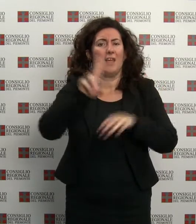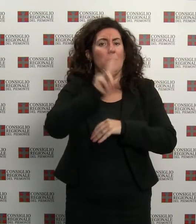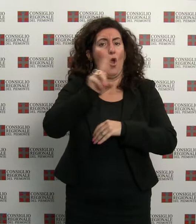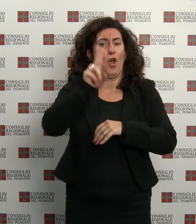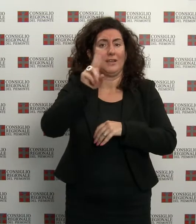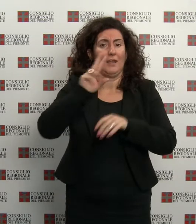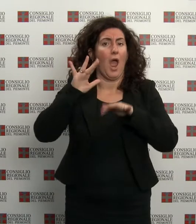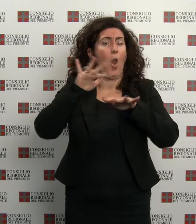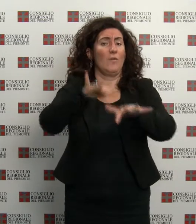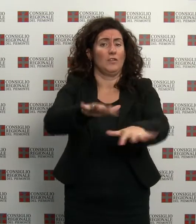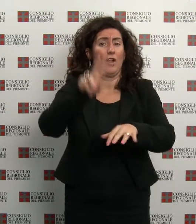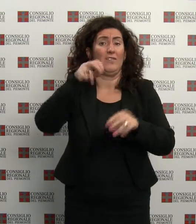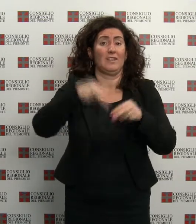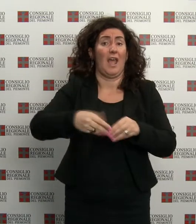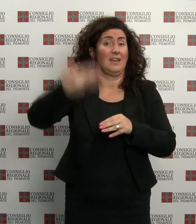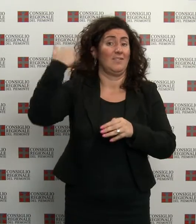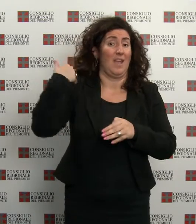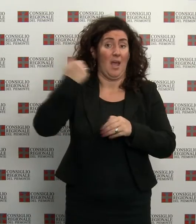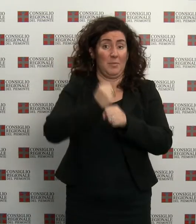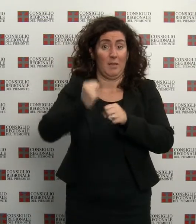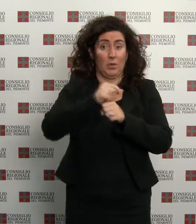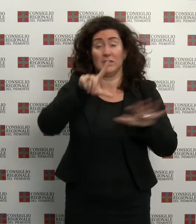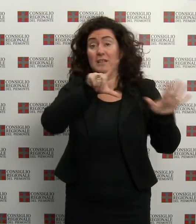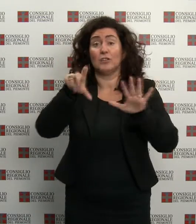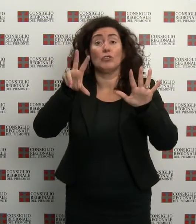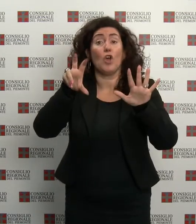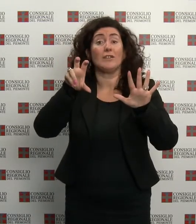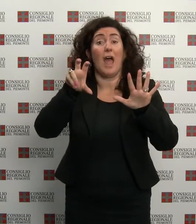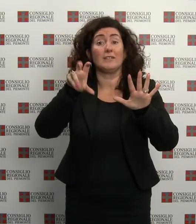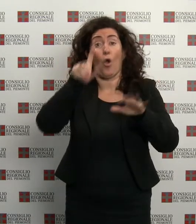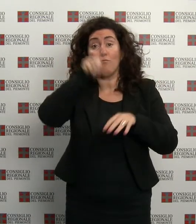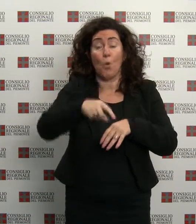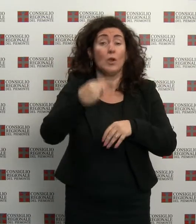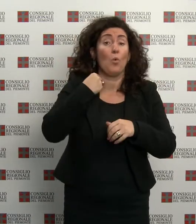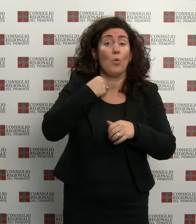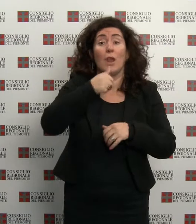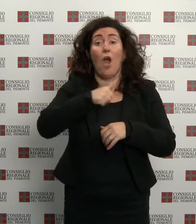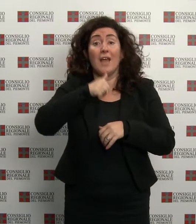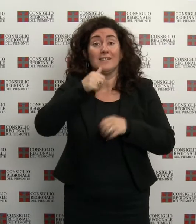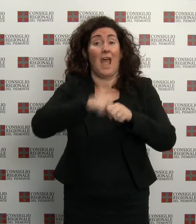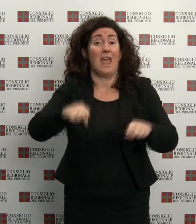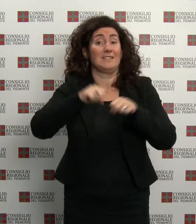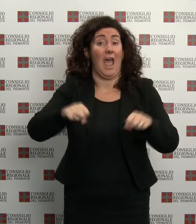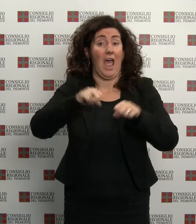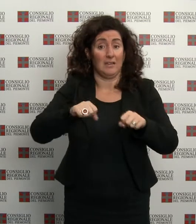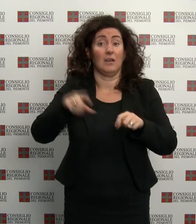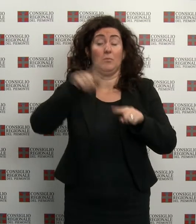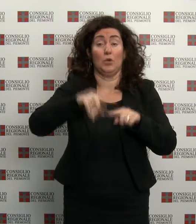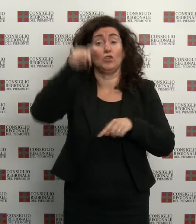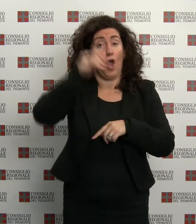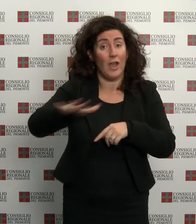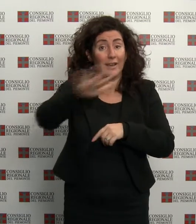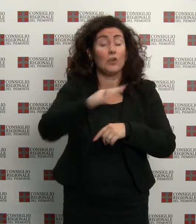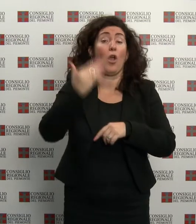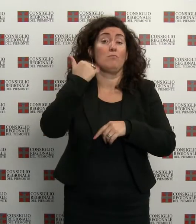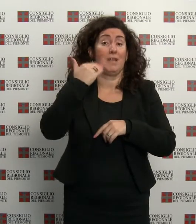20 anni fa colpì il Piemonte, coinvolgendo 780 comuni delle province di Cuneo, Asti e Alessandria, oltre che del Torinese e del Biellese.